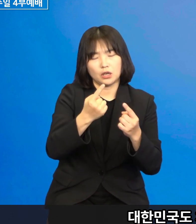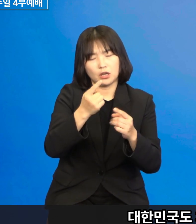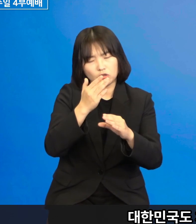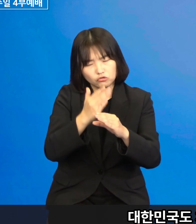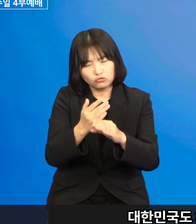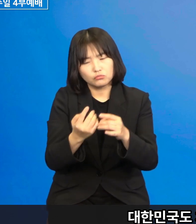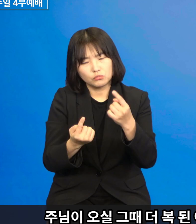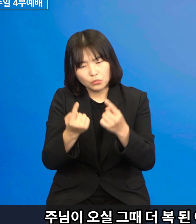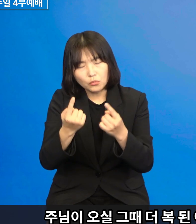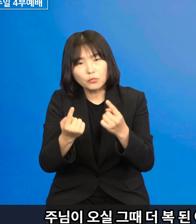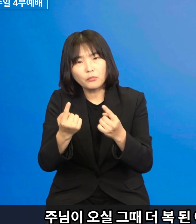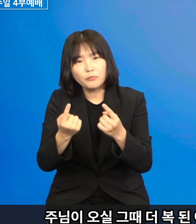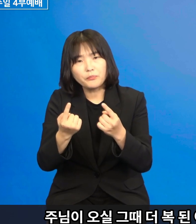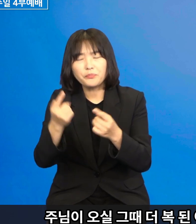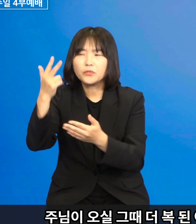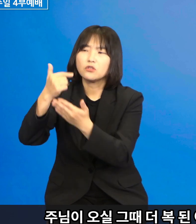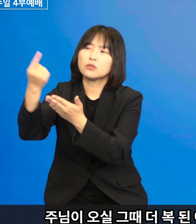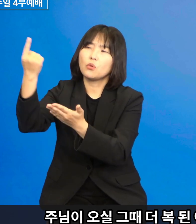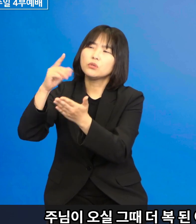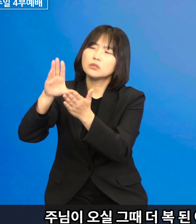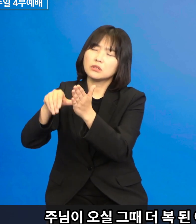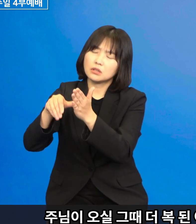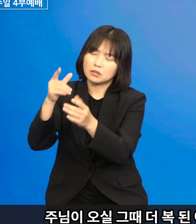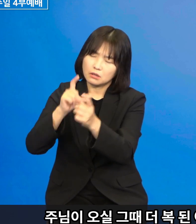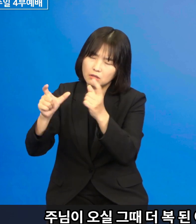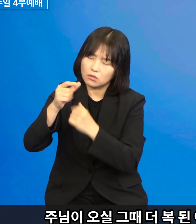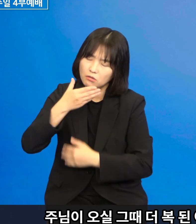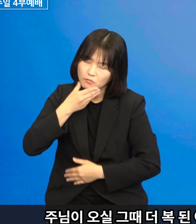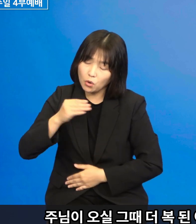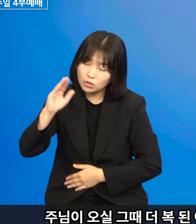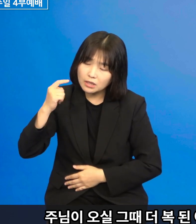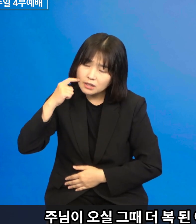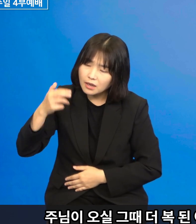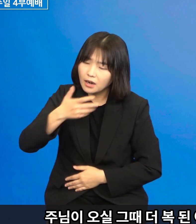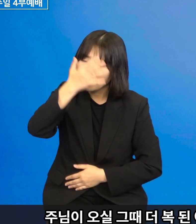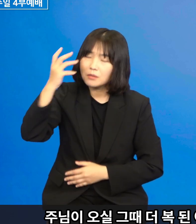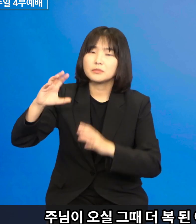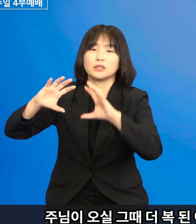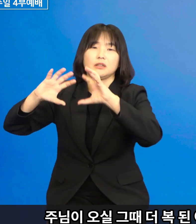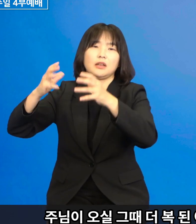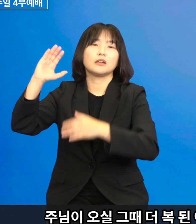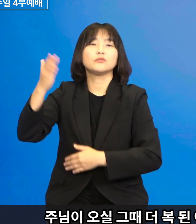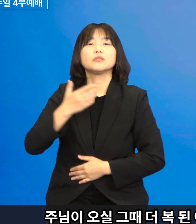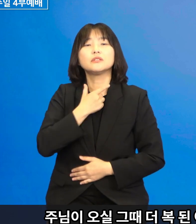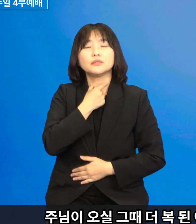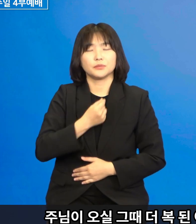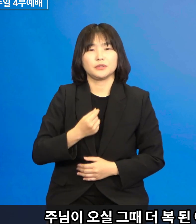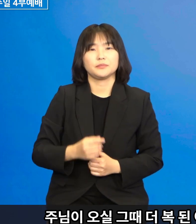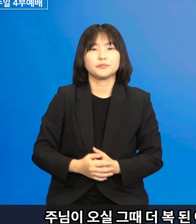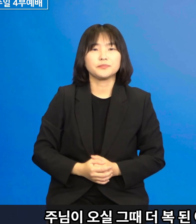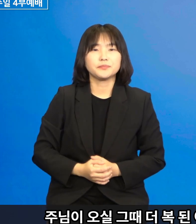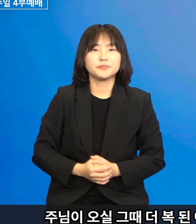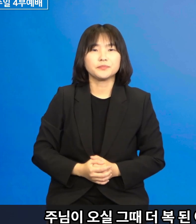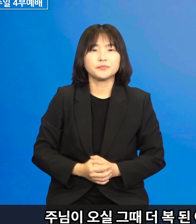중간보다 주님이 오실 그때 더 복된 아름다운 나라가 되기를 원합니다.